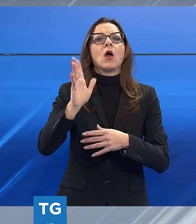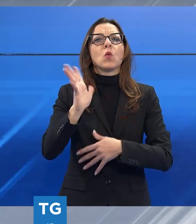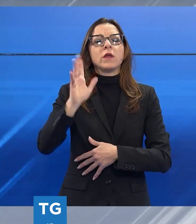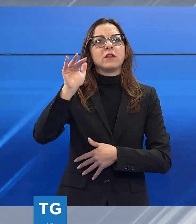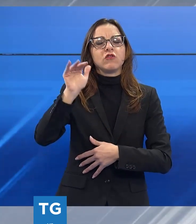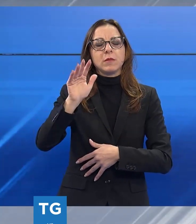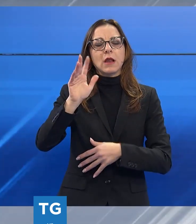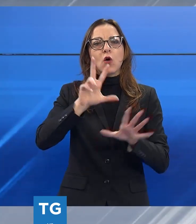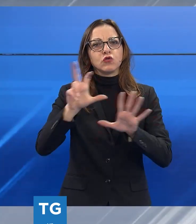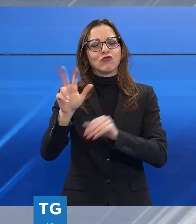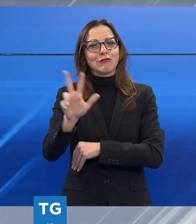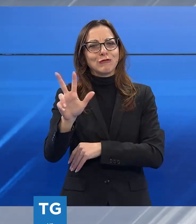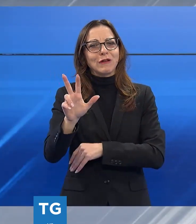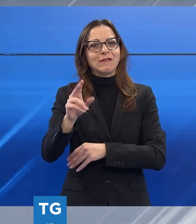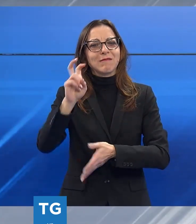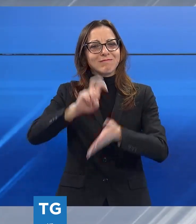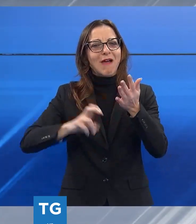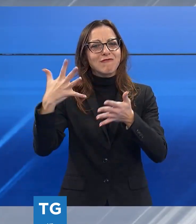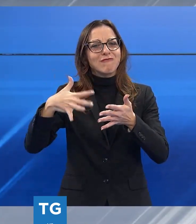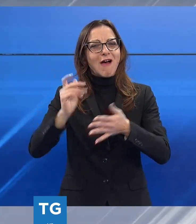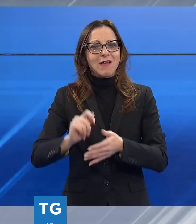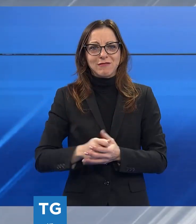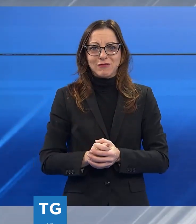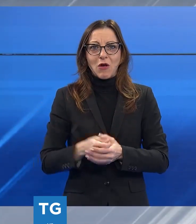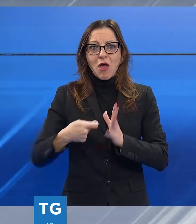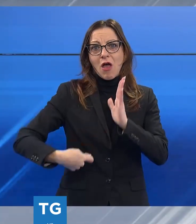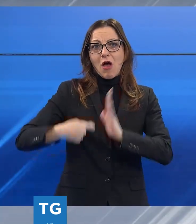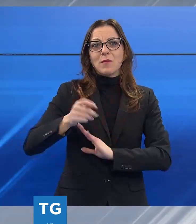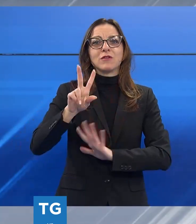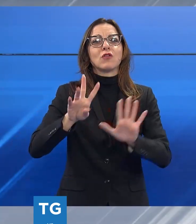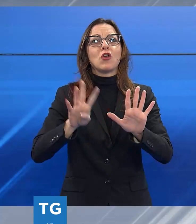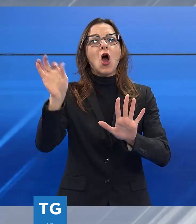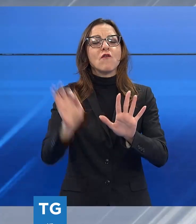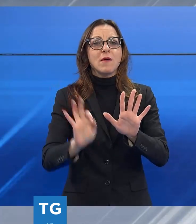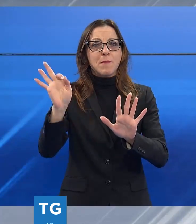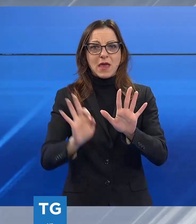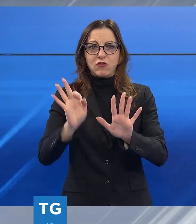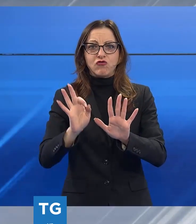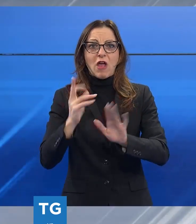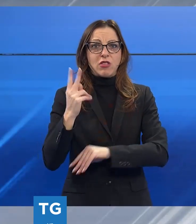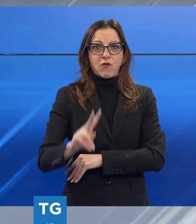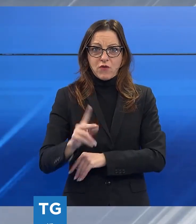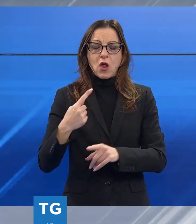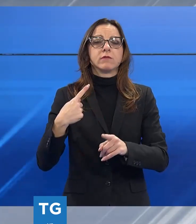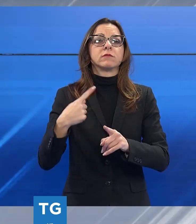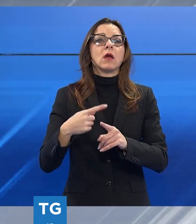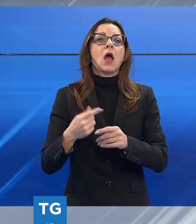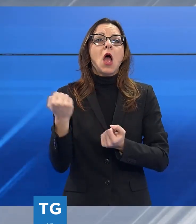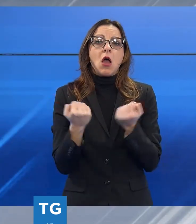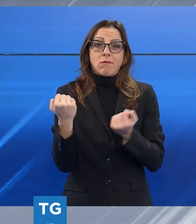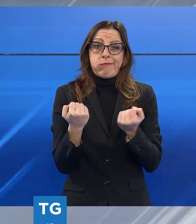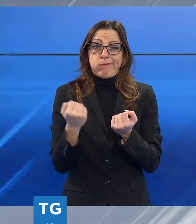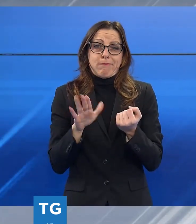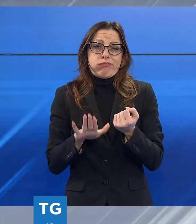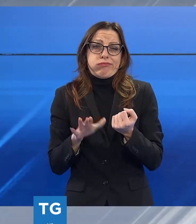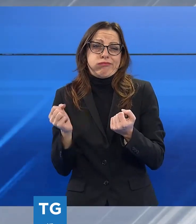15.883 infrazioni rilevate, con un incremento del 9% delle violazioni. eccesso di velocità in